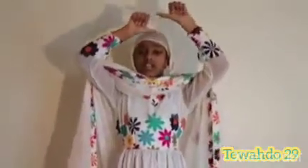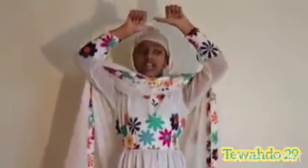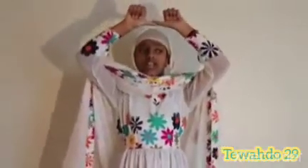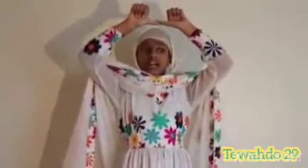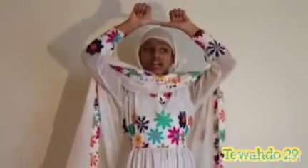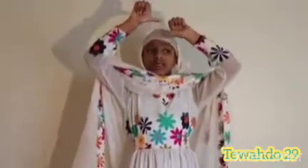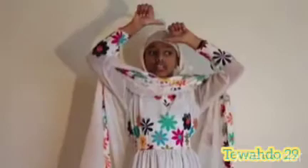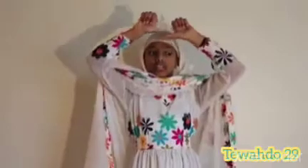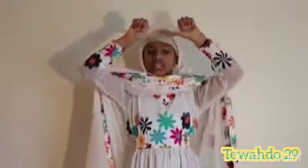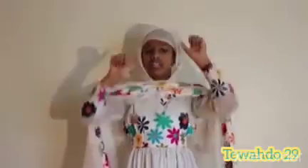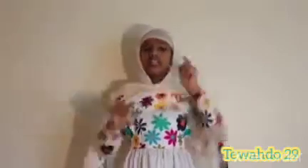በአርያም